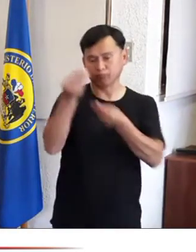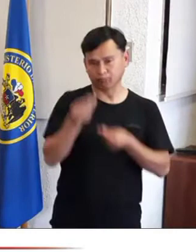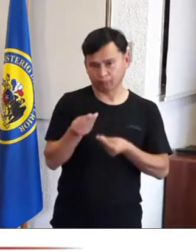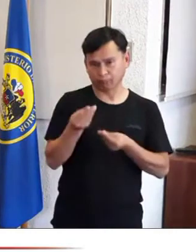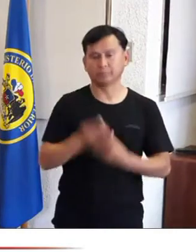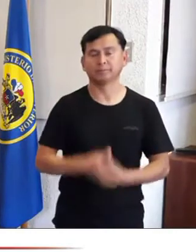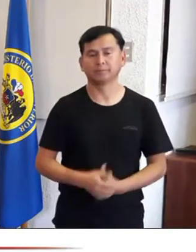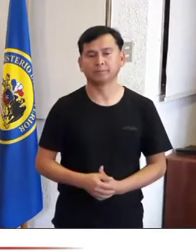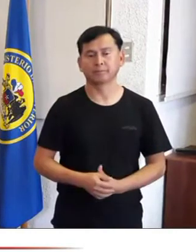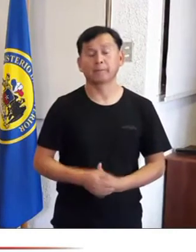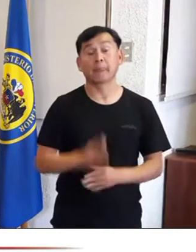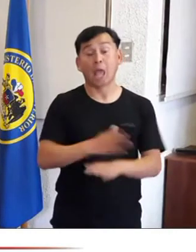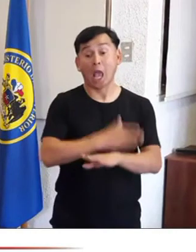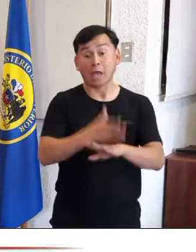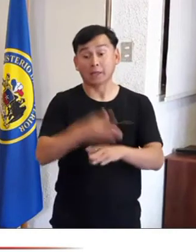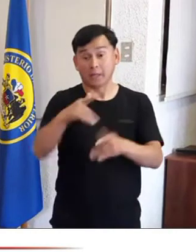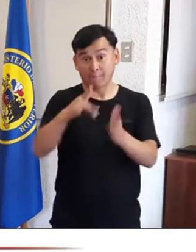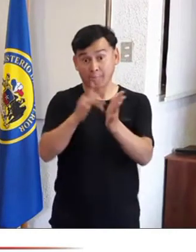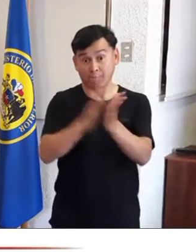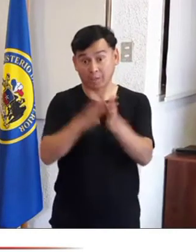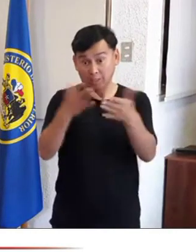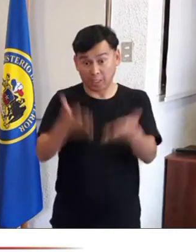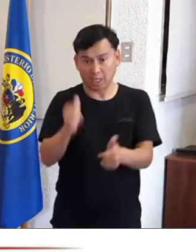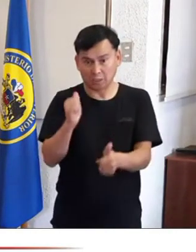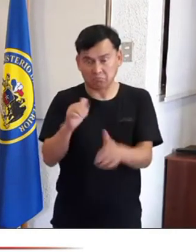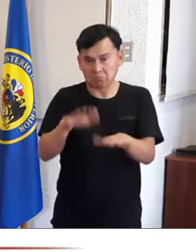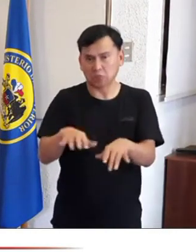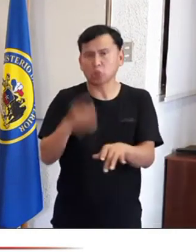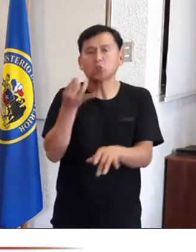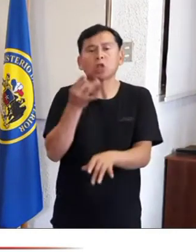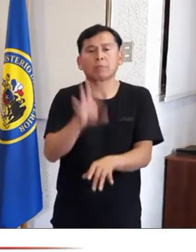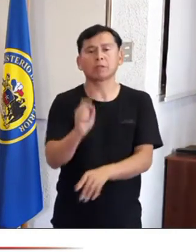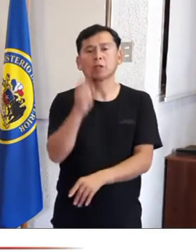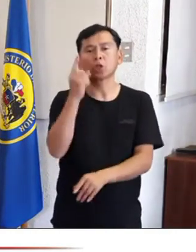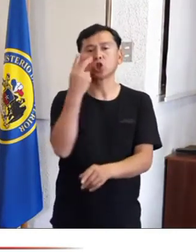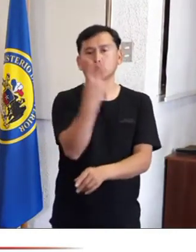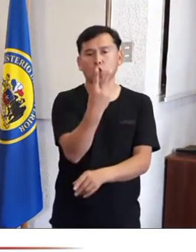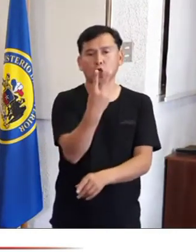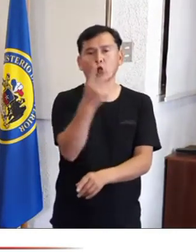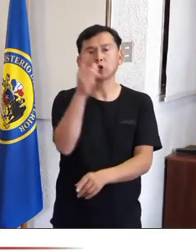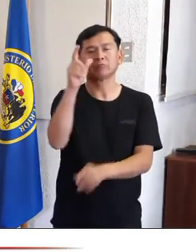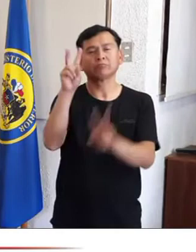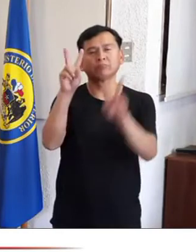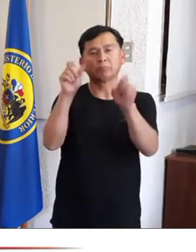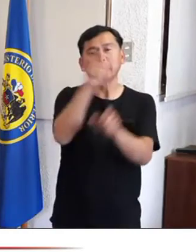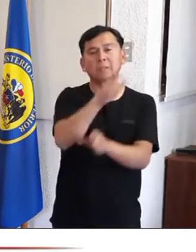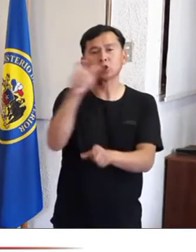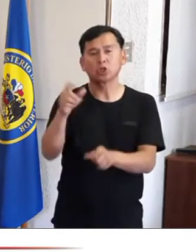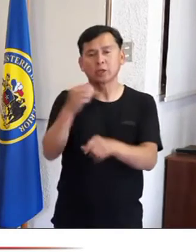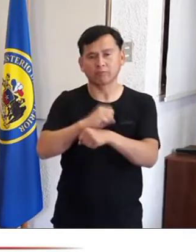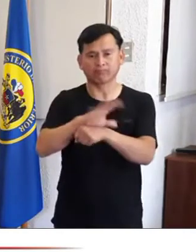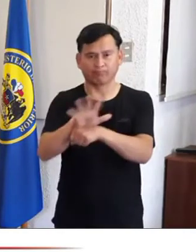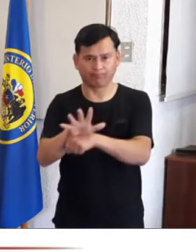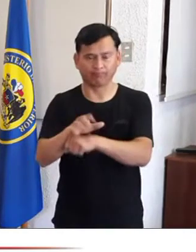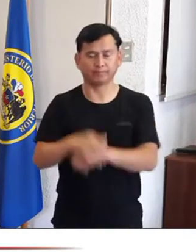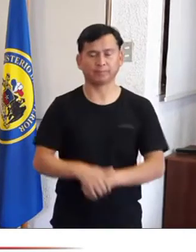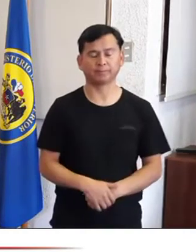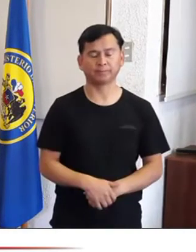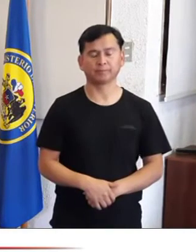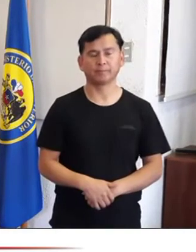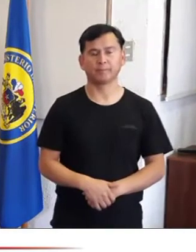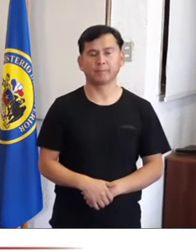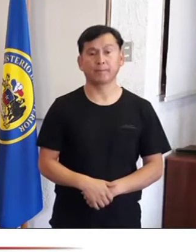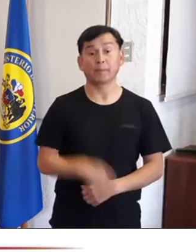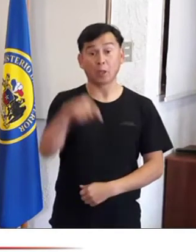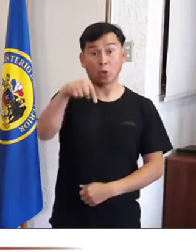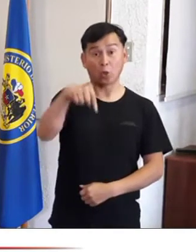evaluación. Hasta la fecha, y como lo informamos ayer, solo mantenemos 2 casos positivos en la región. El